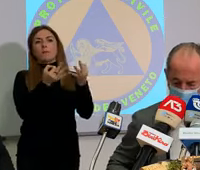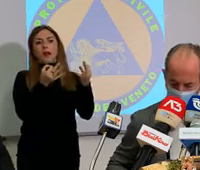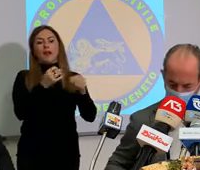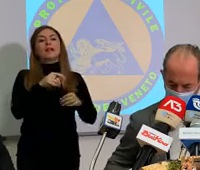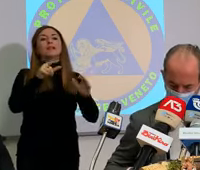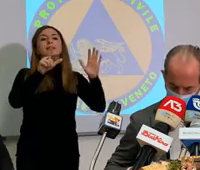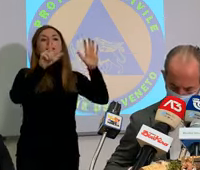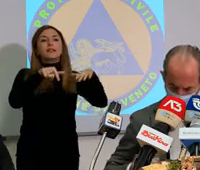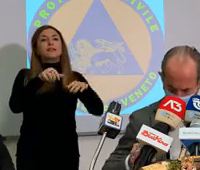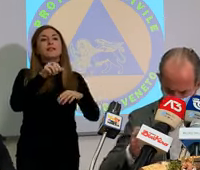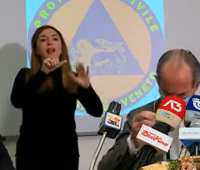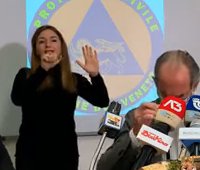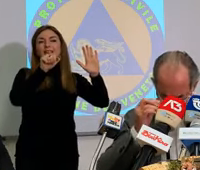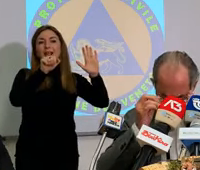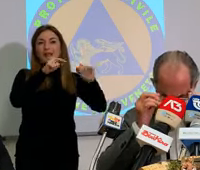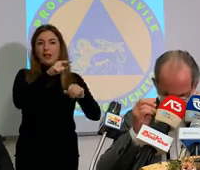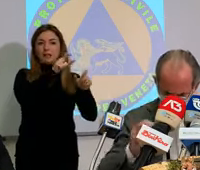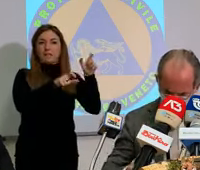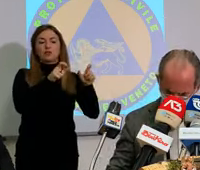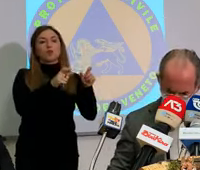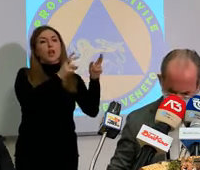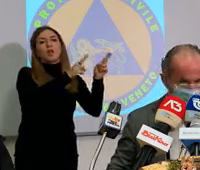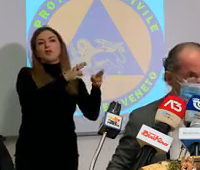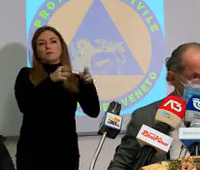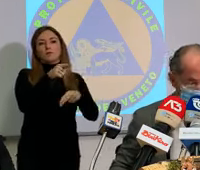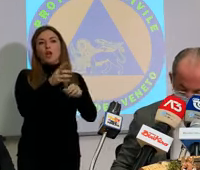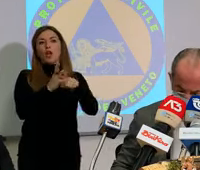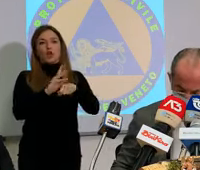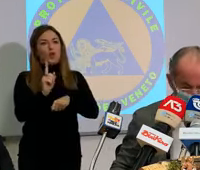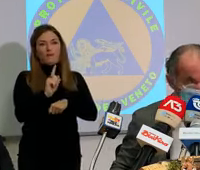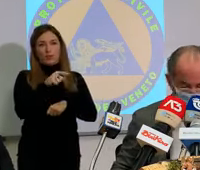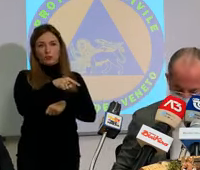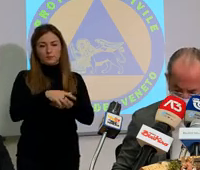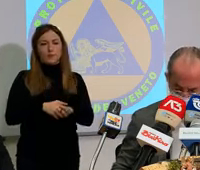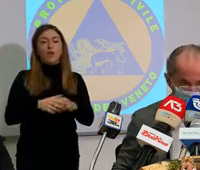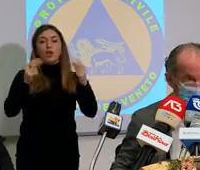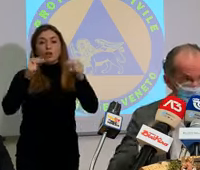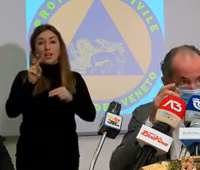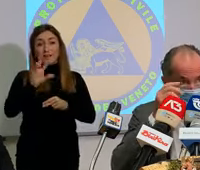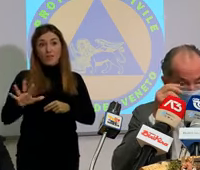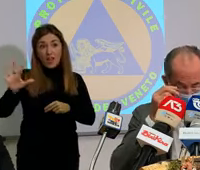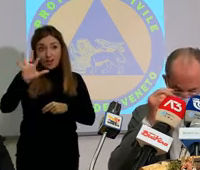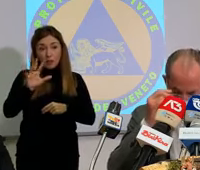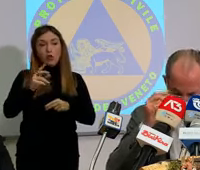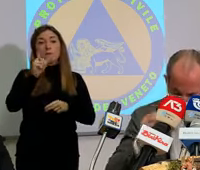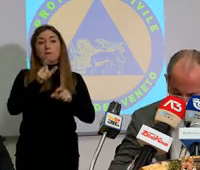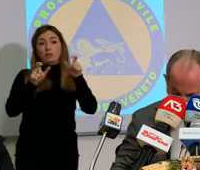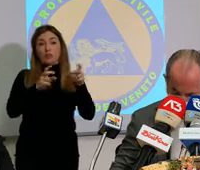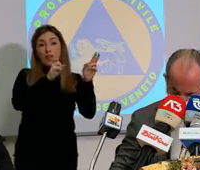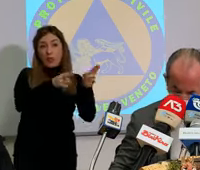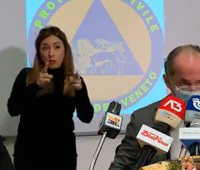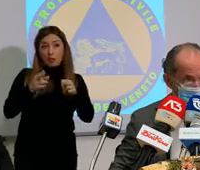0 60 quindi in questo momento in totale in veneto abbiamo ricoverate